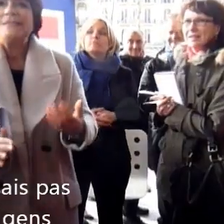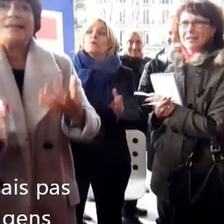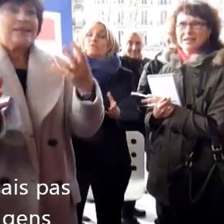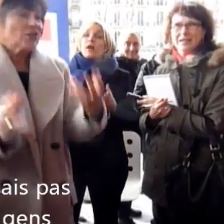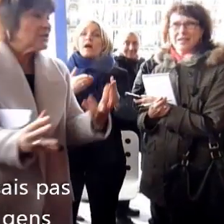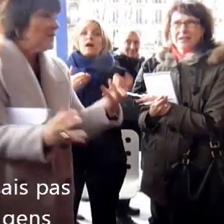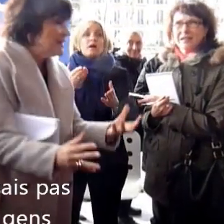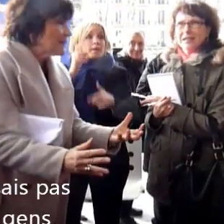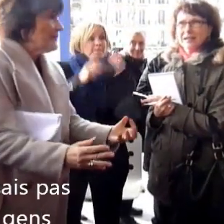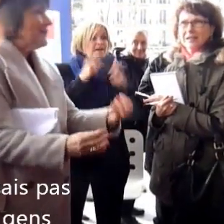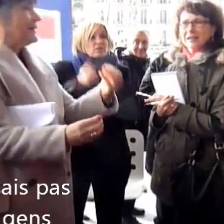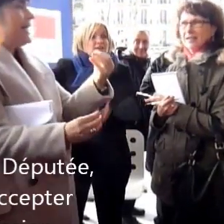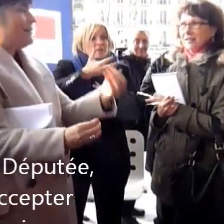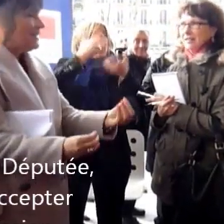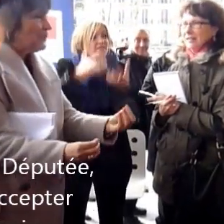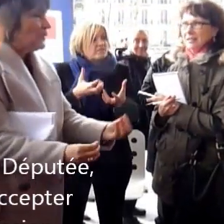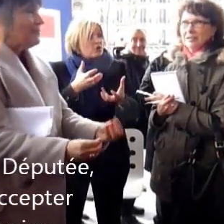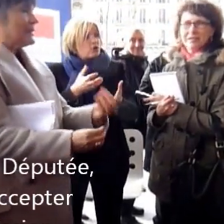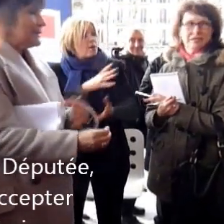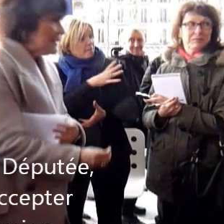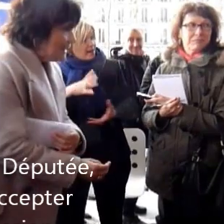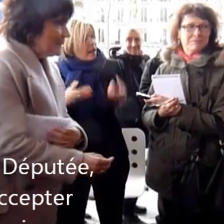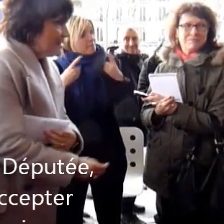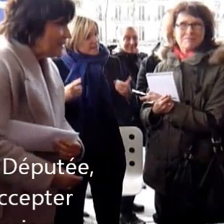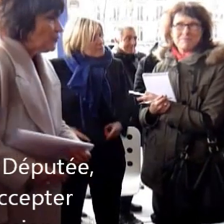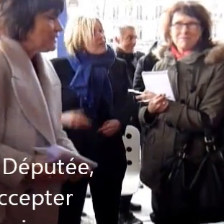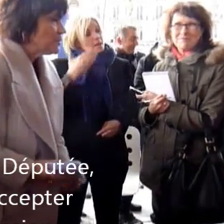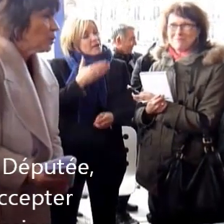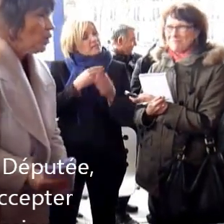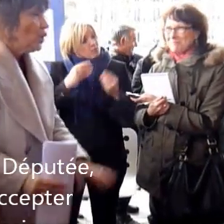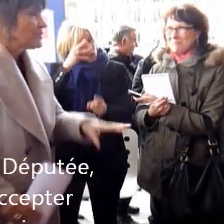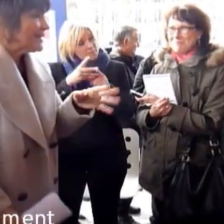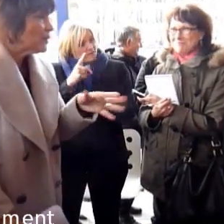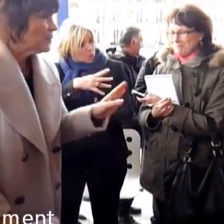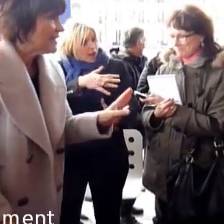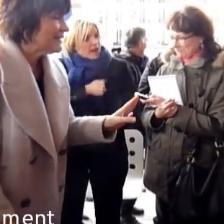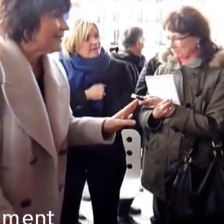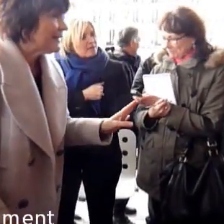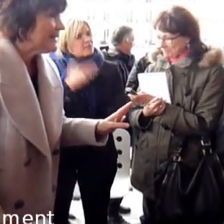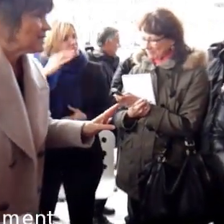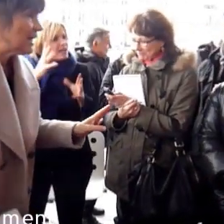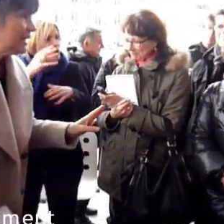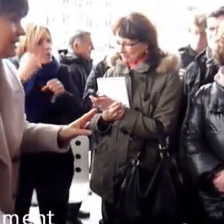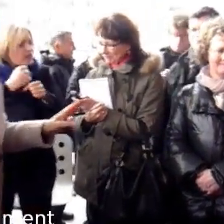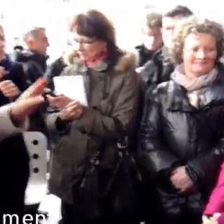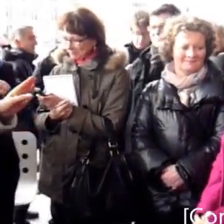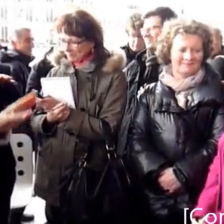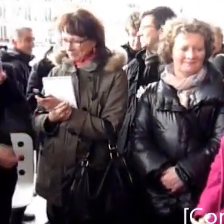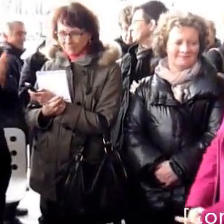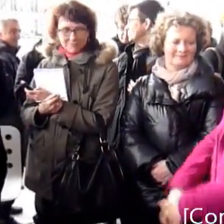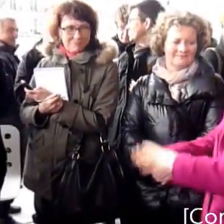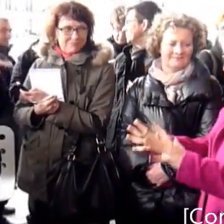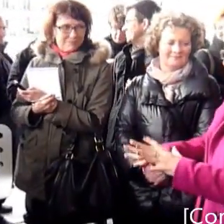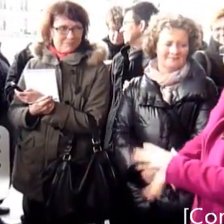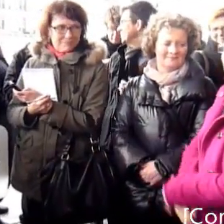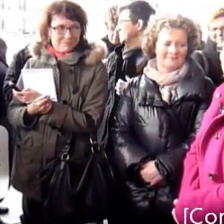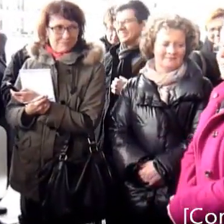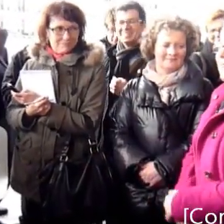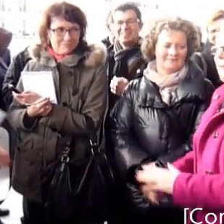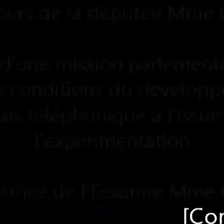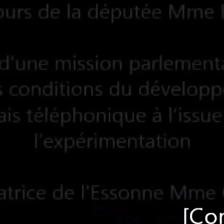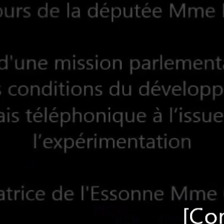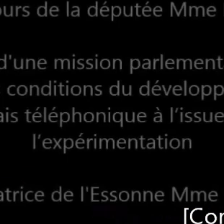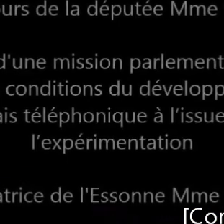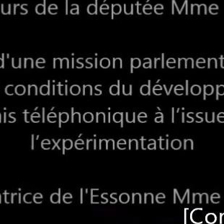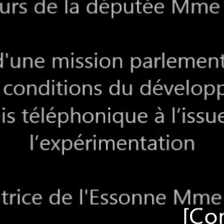Voilà, je ne sais pas s'il y a que des gens qui veulent s'exprimer. Madame la députée, merci d'accepter cette émission. Vous savez comment vous allez travailler déjà? Alors, il va y avoir